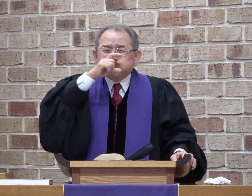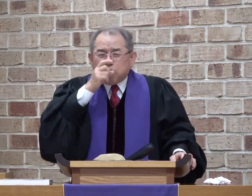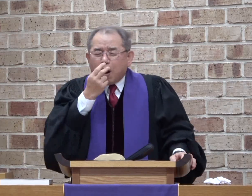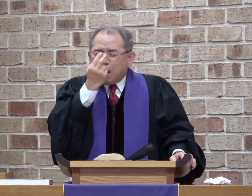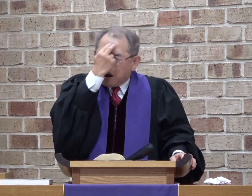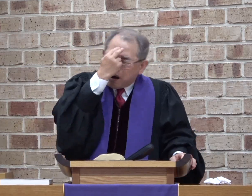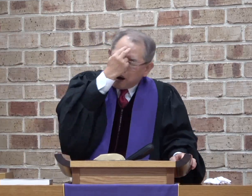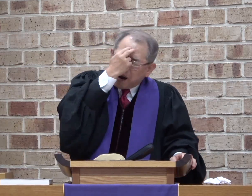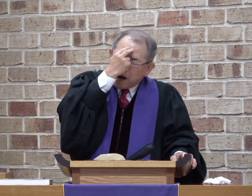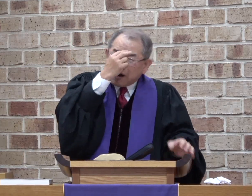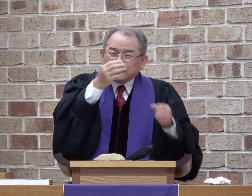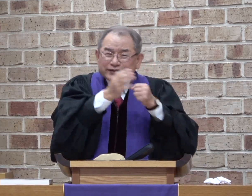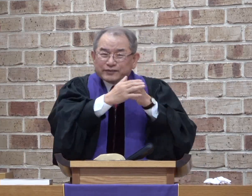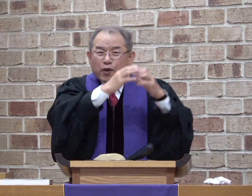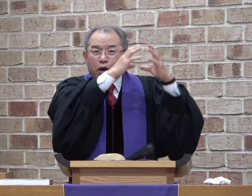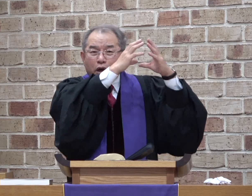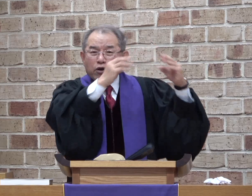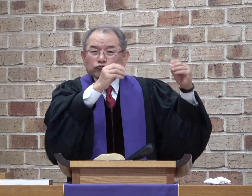할 때에